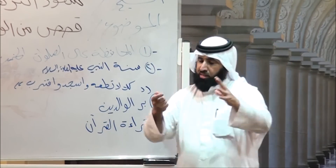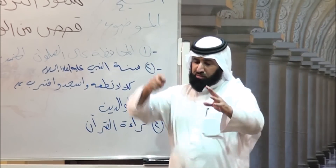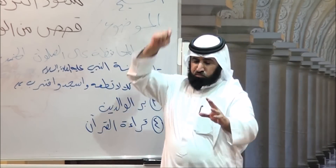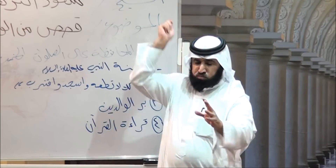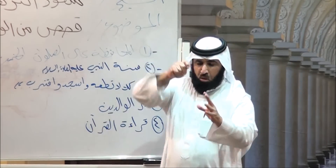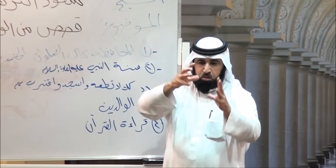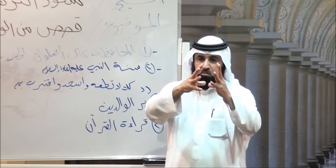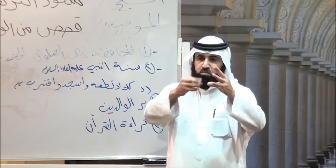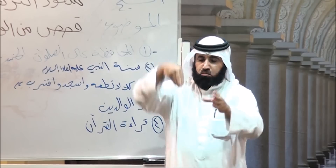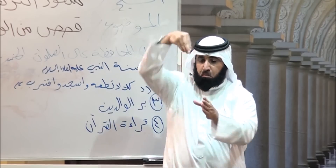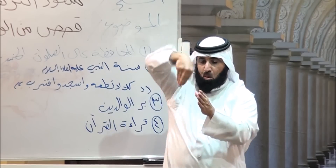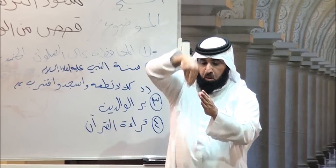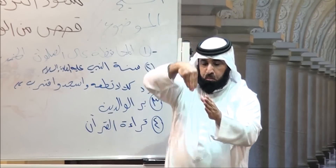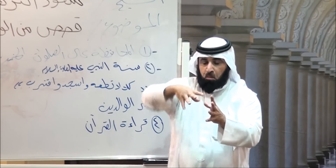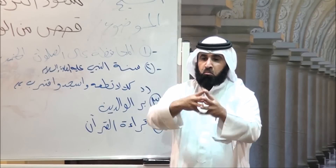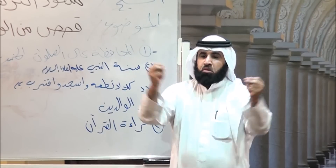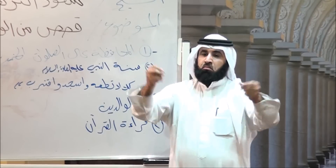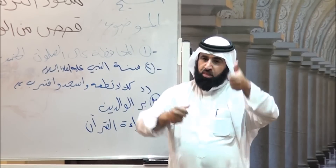فالنار أقوى.